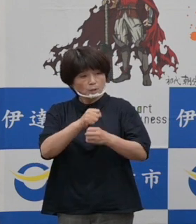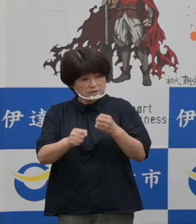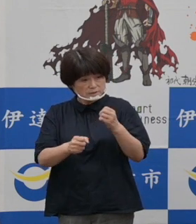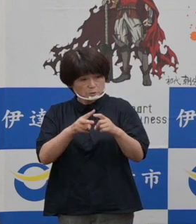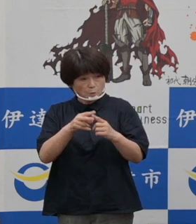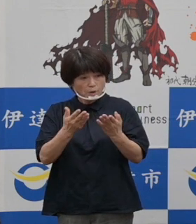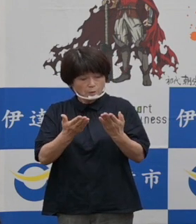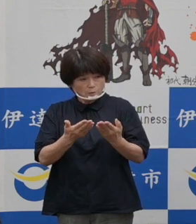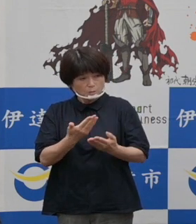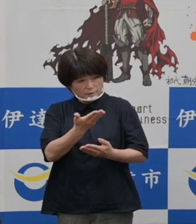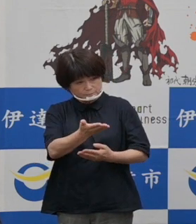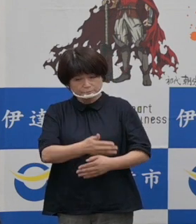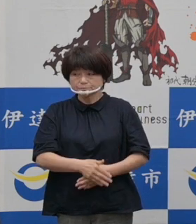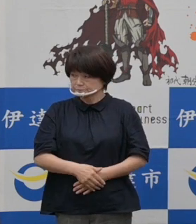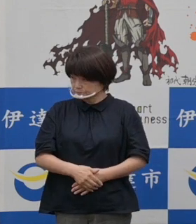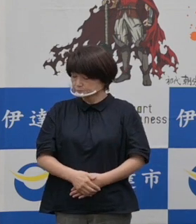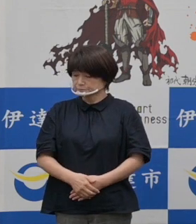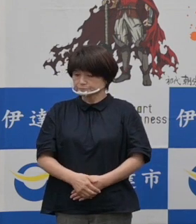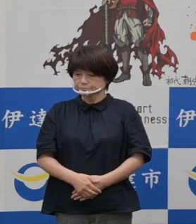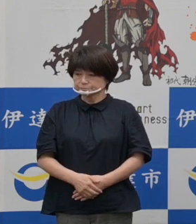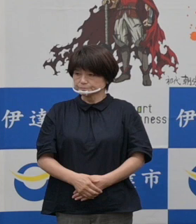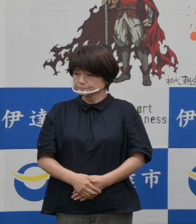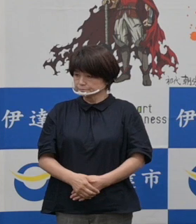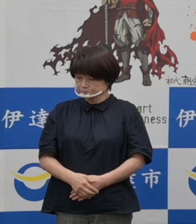学校に ということです。